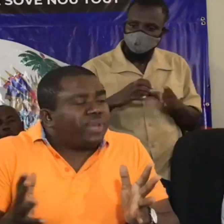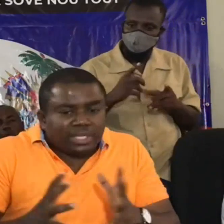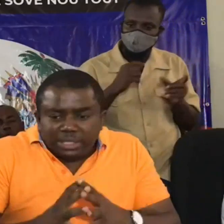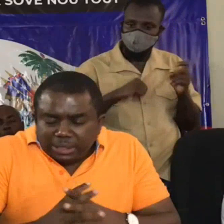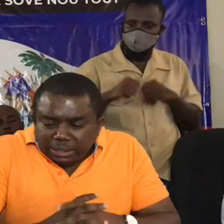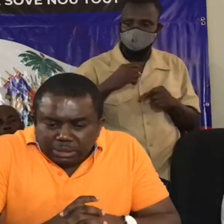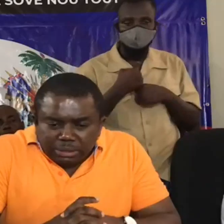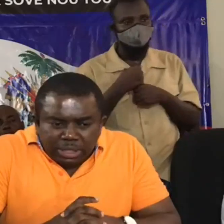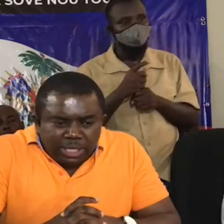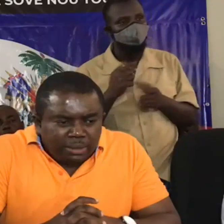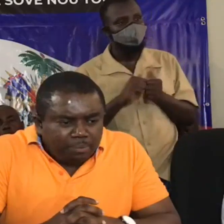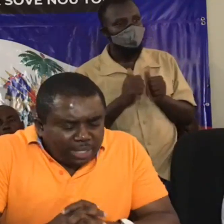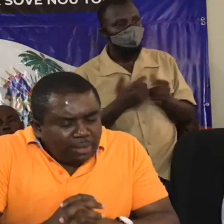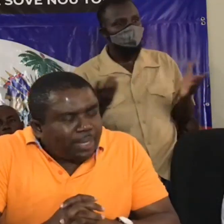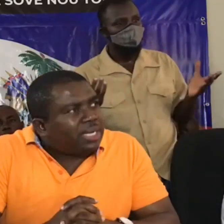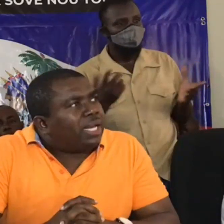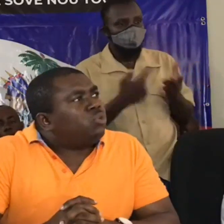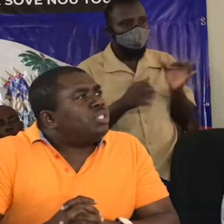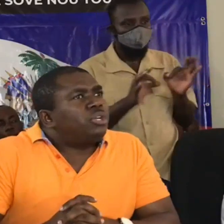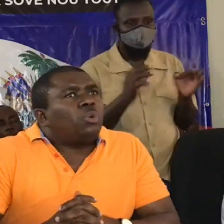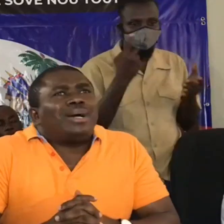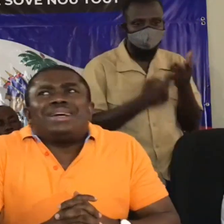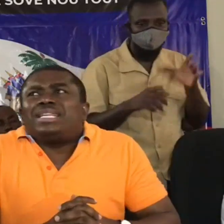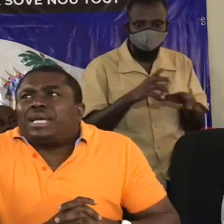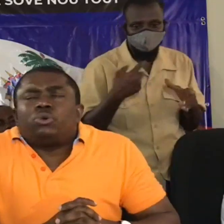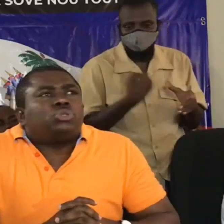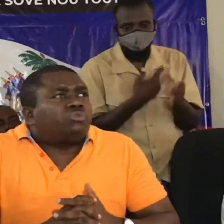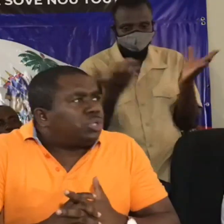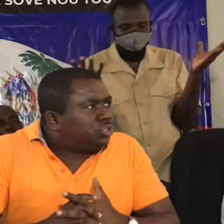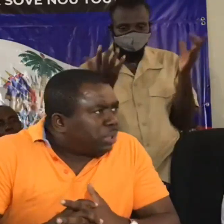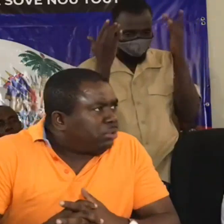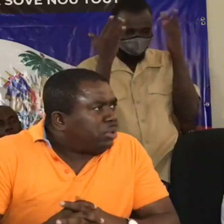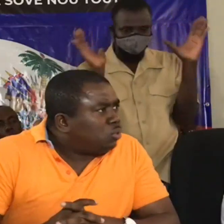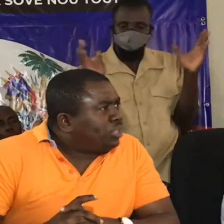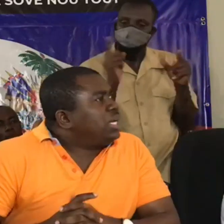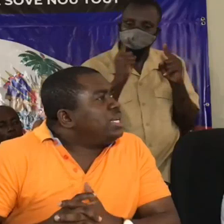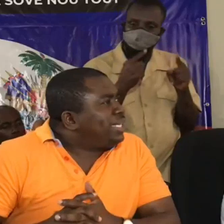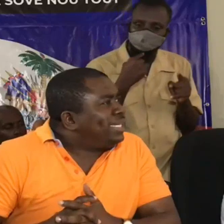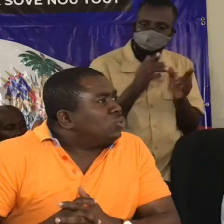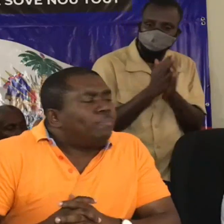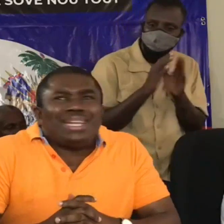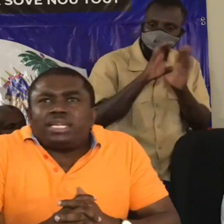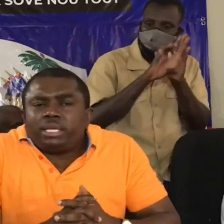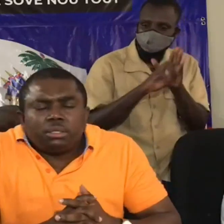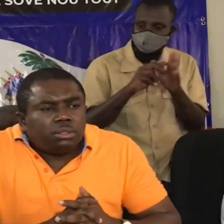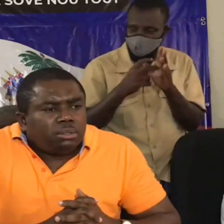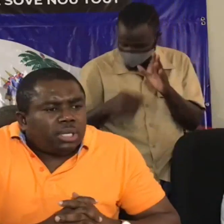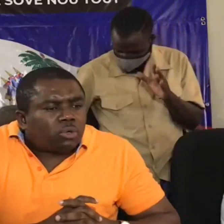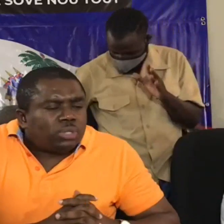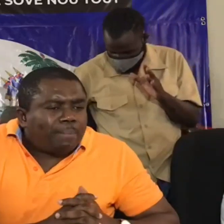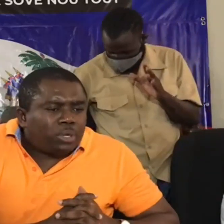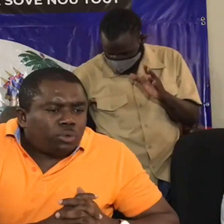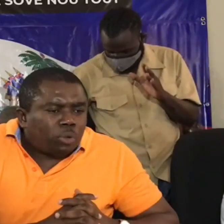démarche qui est faite, et pendant que je parle là, le dossier est en état de recevoir jugement. Le dossier est en état d'être plaidé